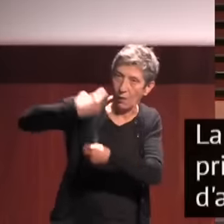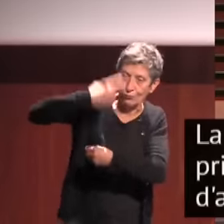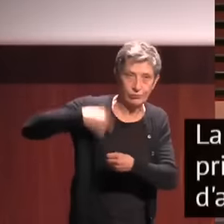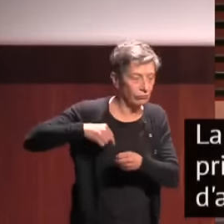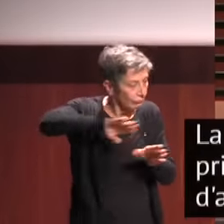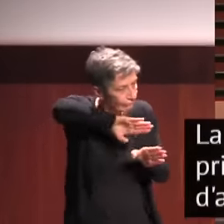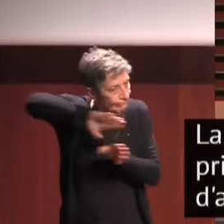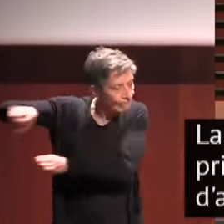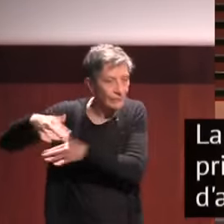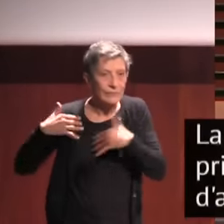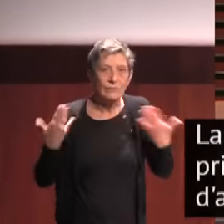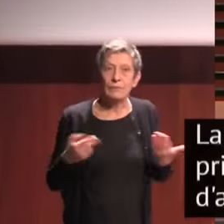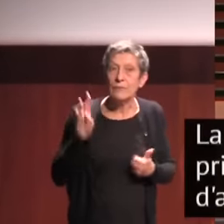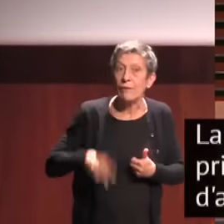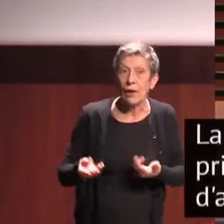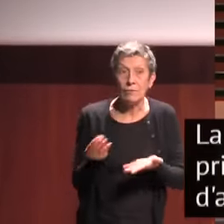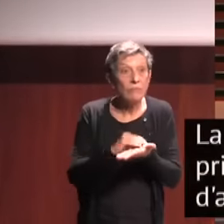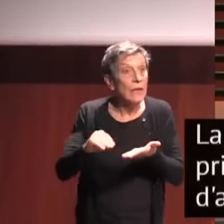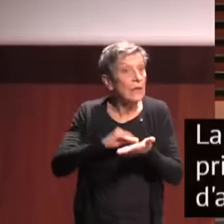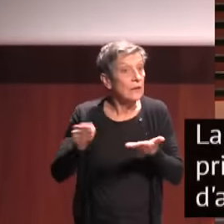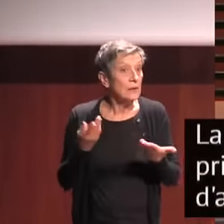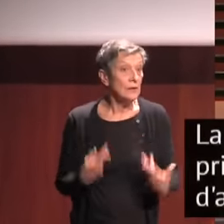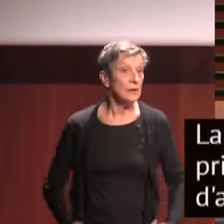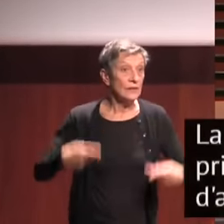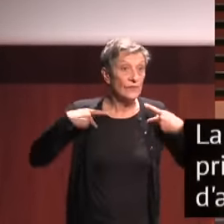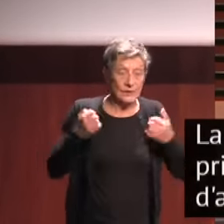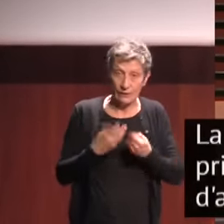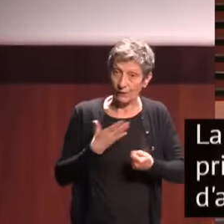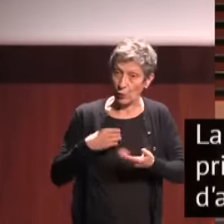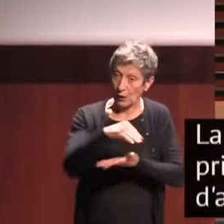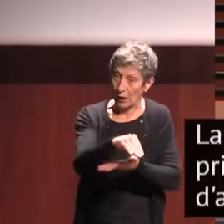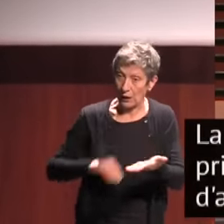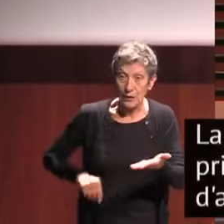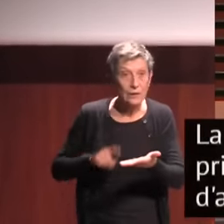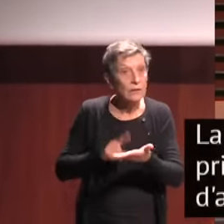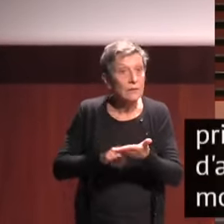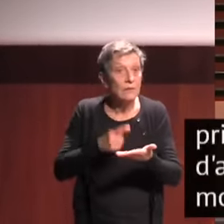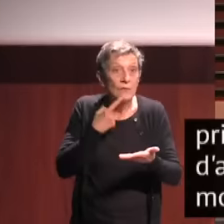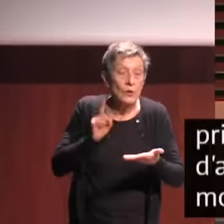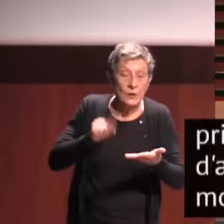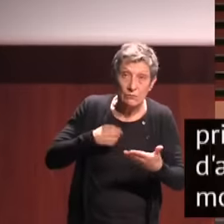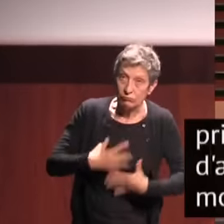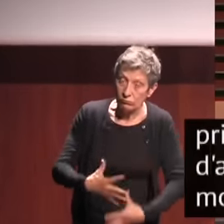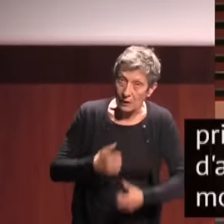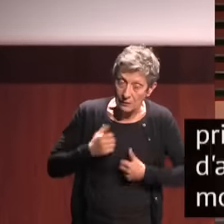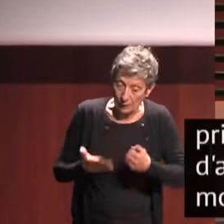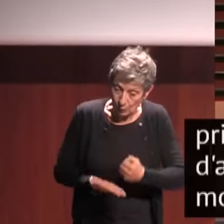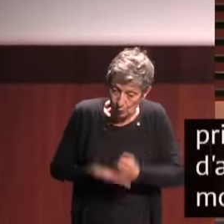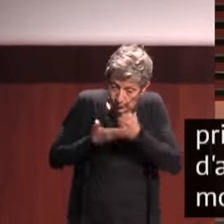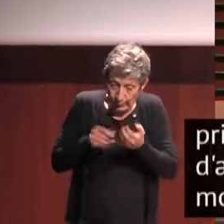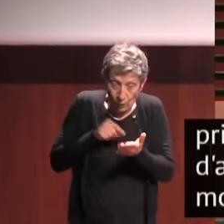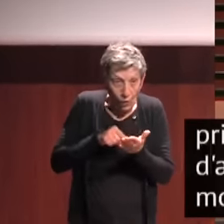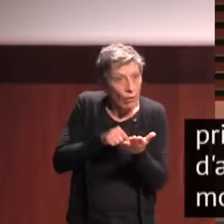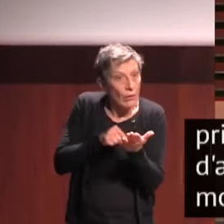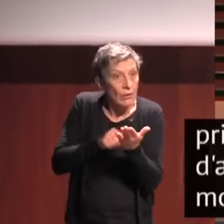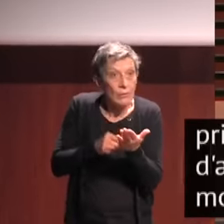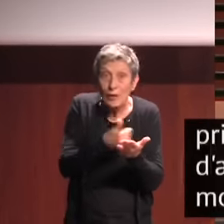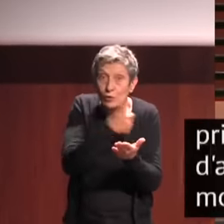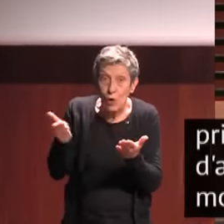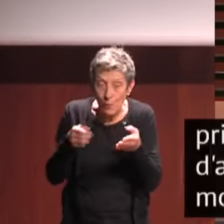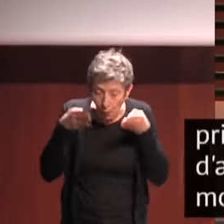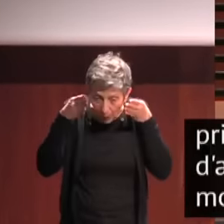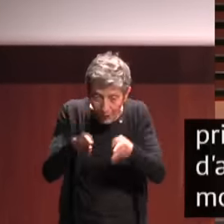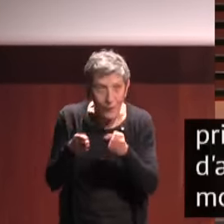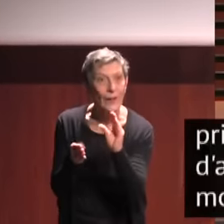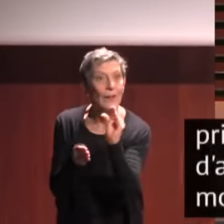Écrire son autobiographie en français écrit suppose d'accepter que le support qui va accueillir le récit n'est pas seulement cet objet que le lecteur